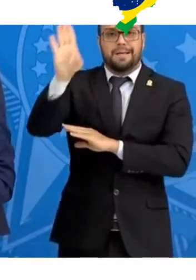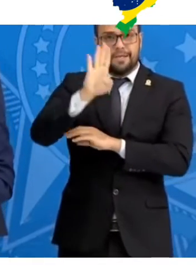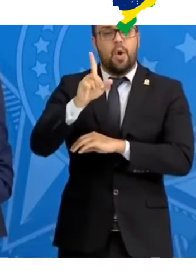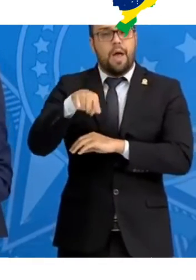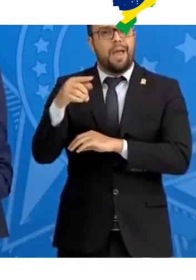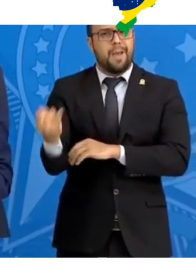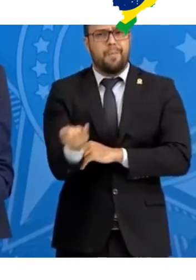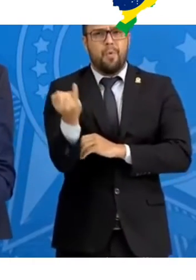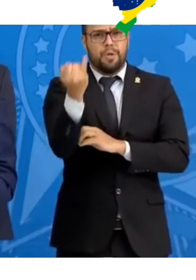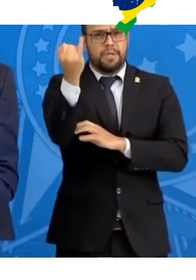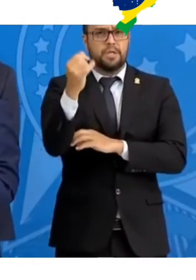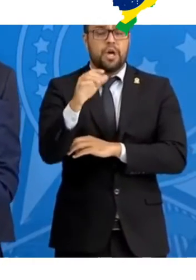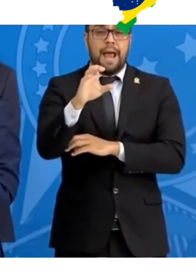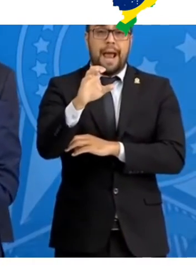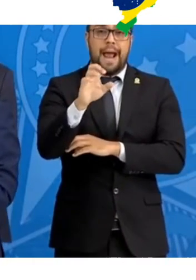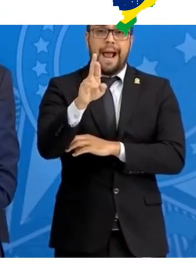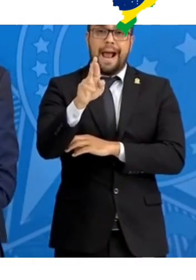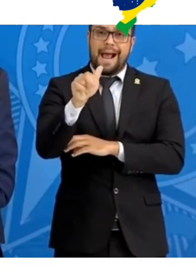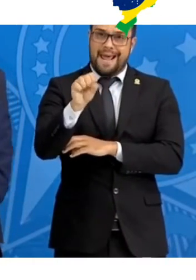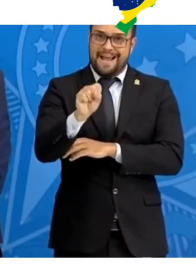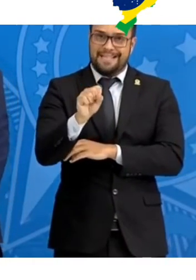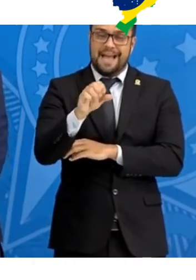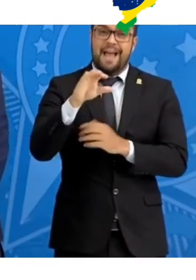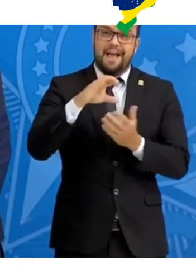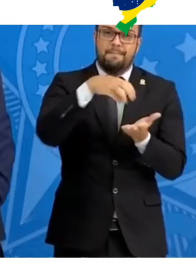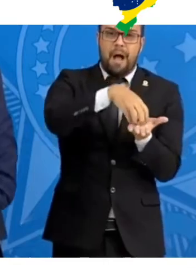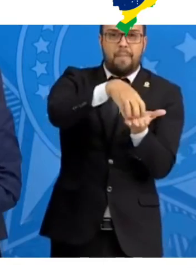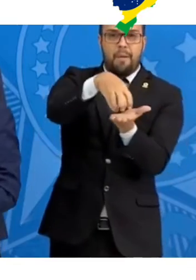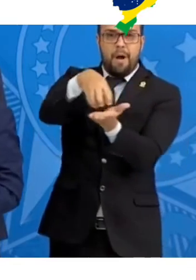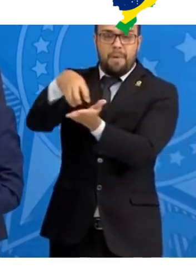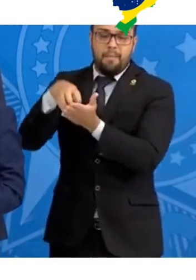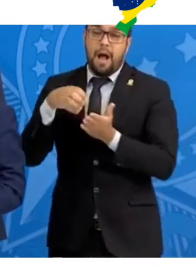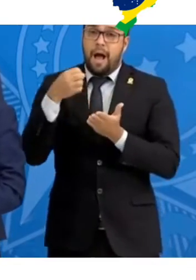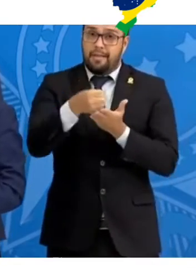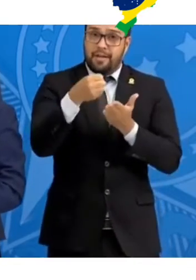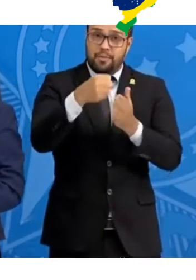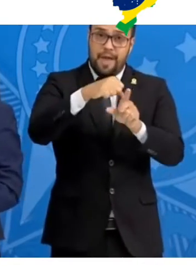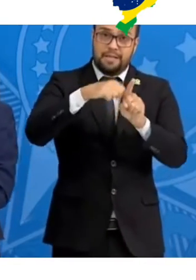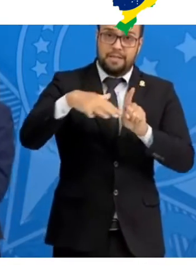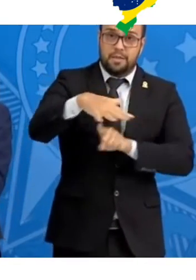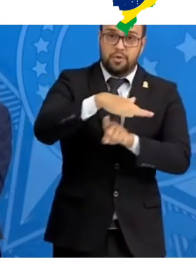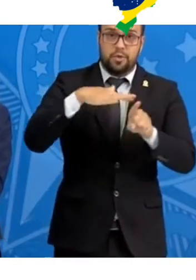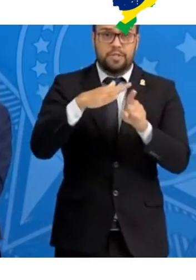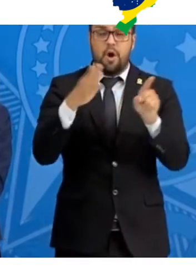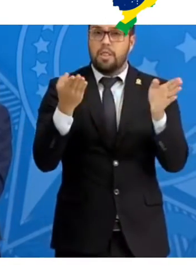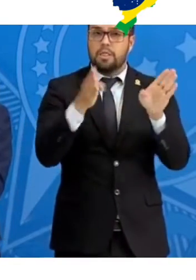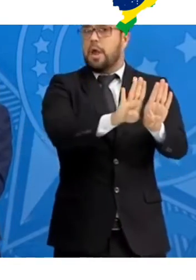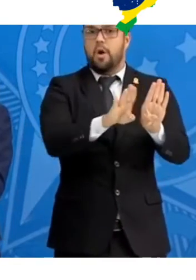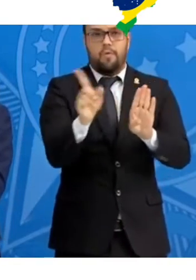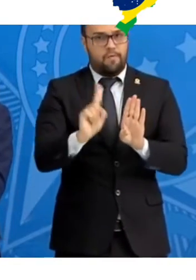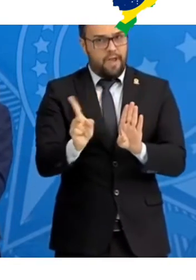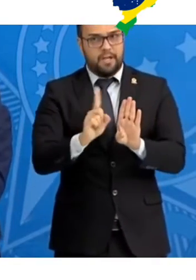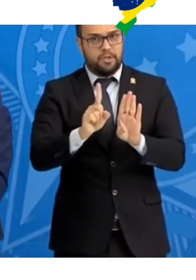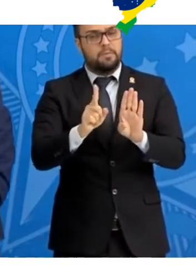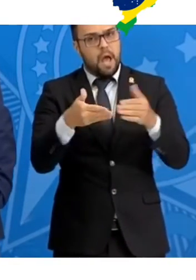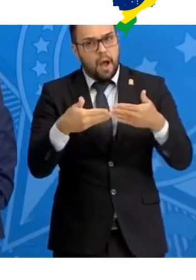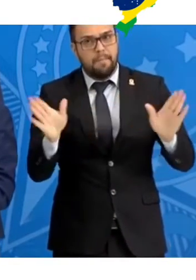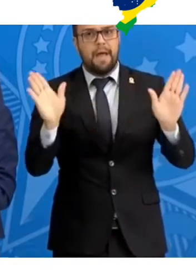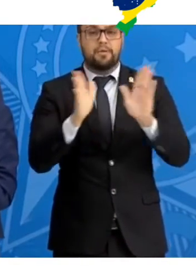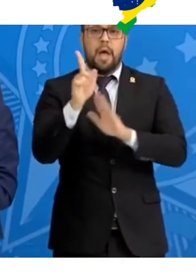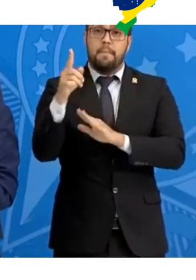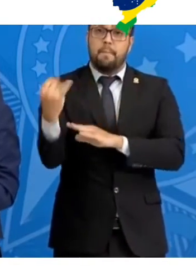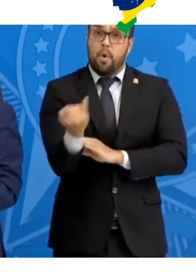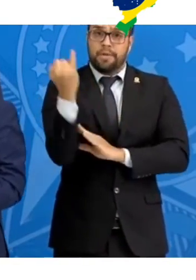importante que os CRAS, que são os Centros de Atendimento da Assistência Social, não fechem. É importante